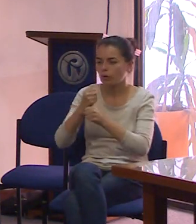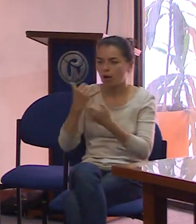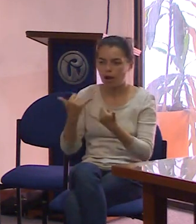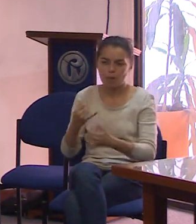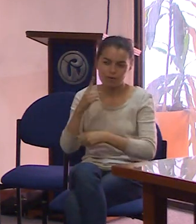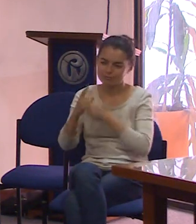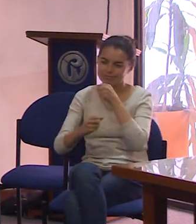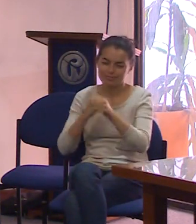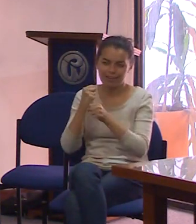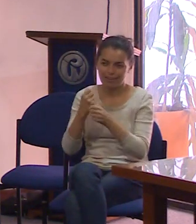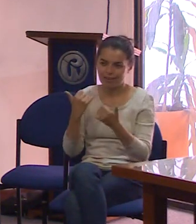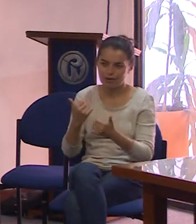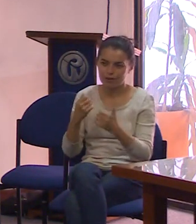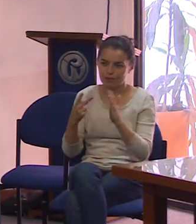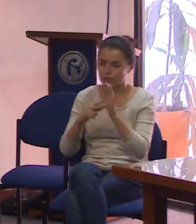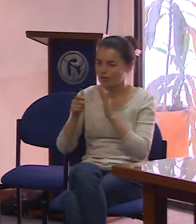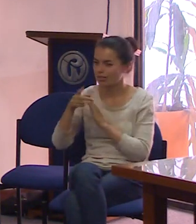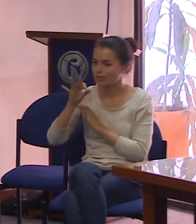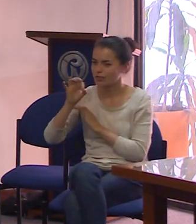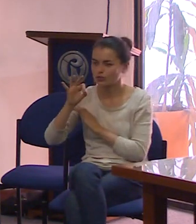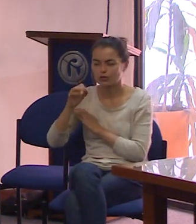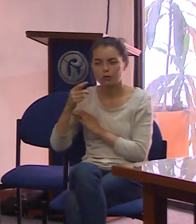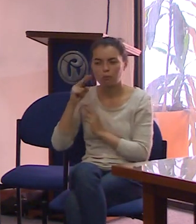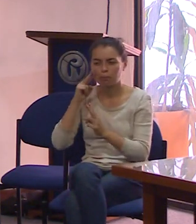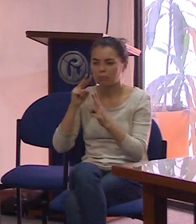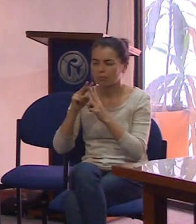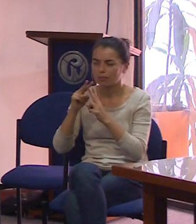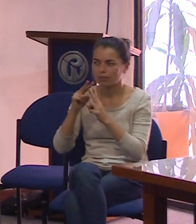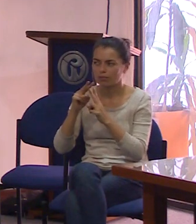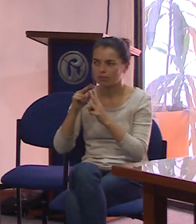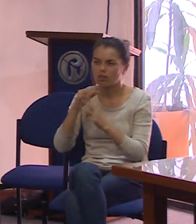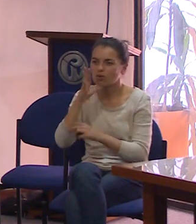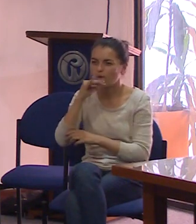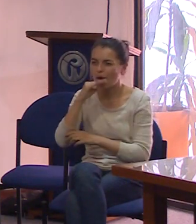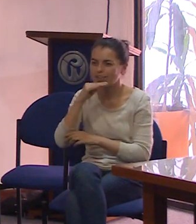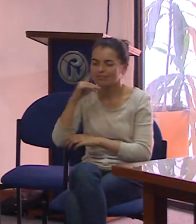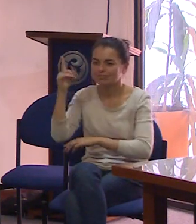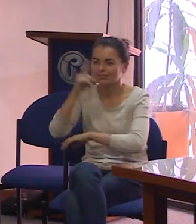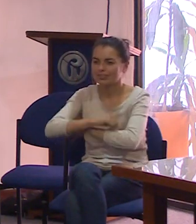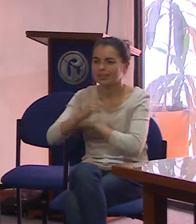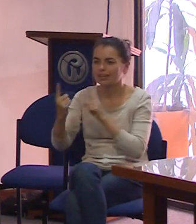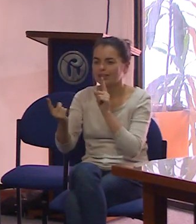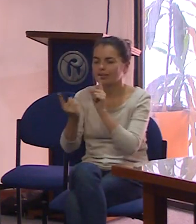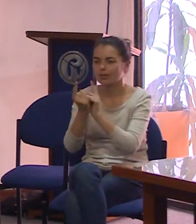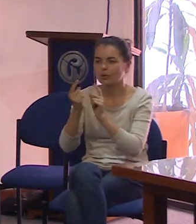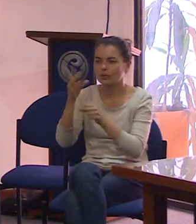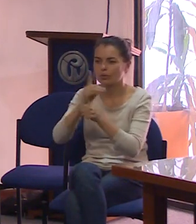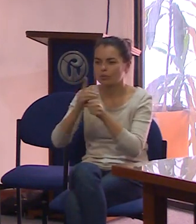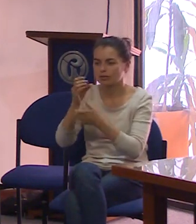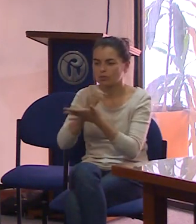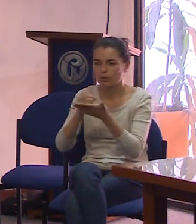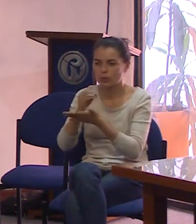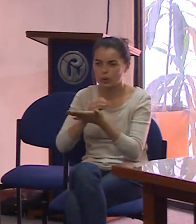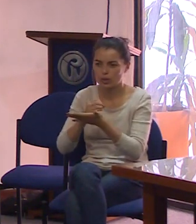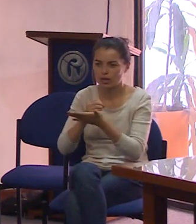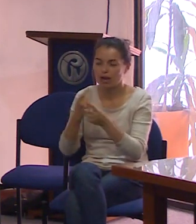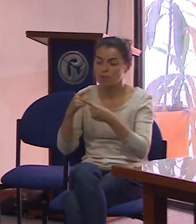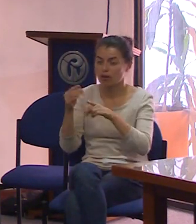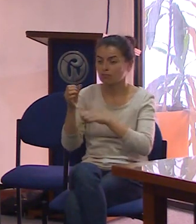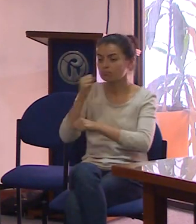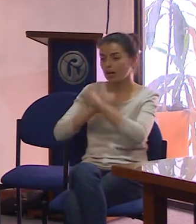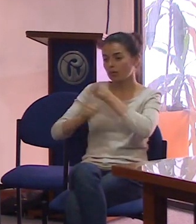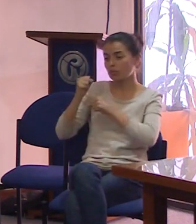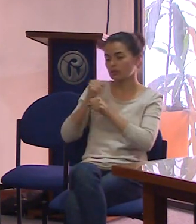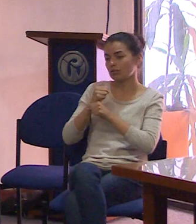este año no lo hemos hecho, es otra manera de conocer los desarrollos de los grupos de investigación. todo lo que las convocatorias que hacemos los